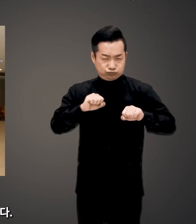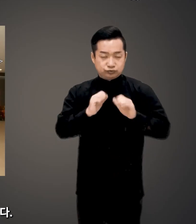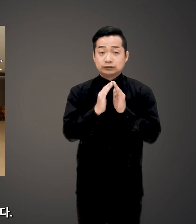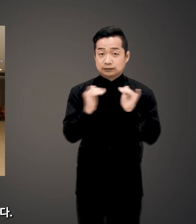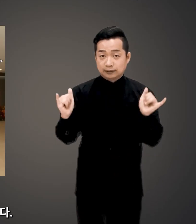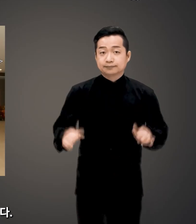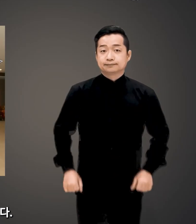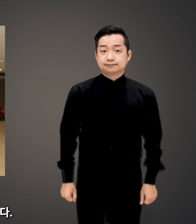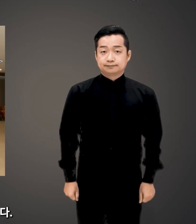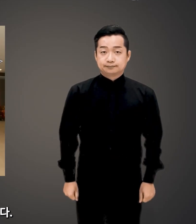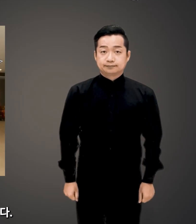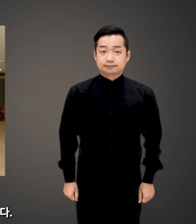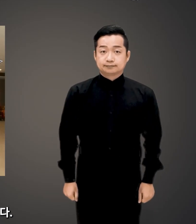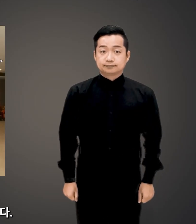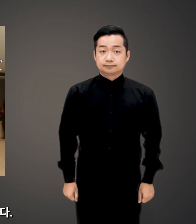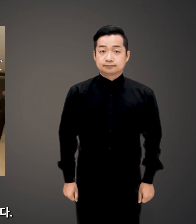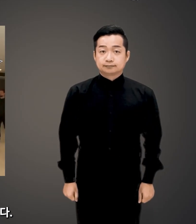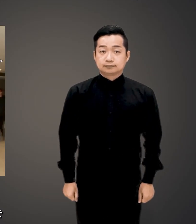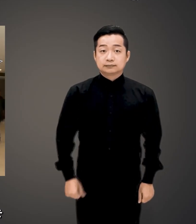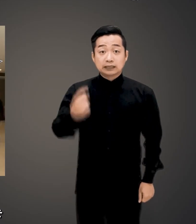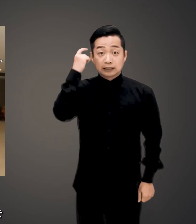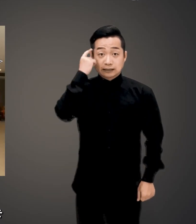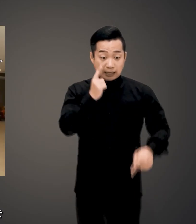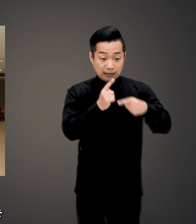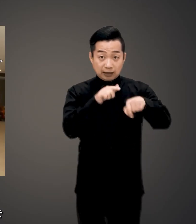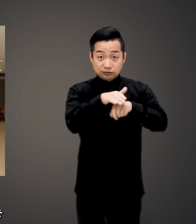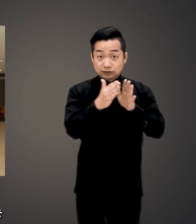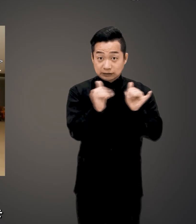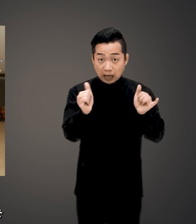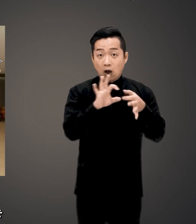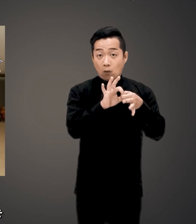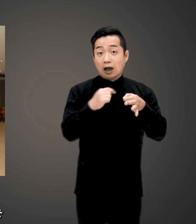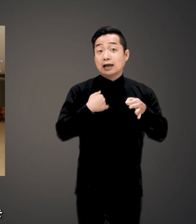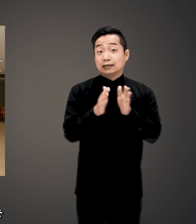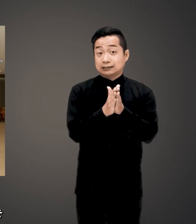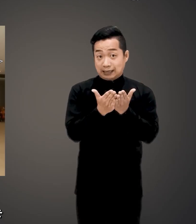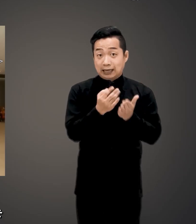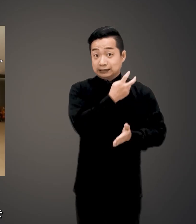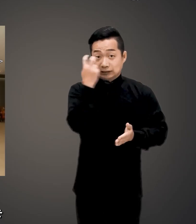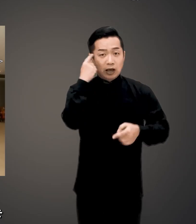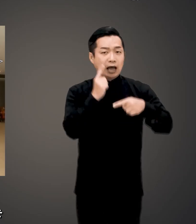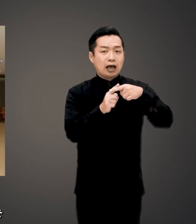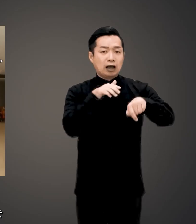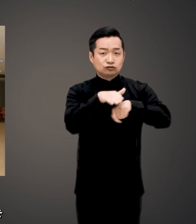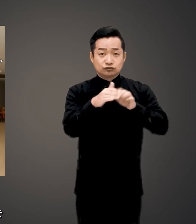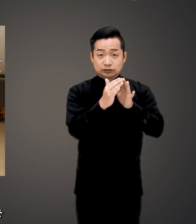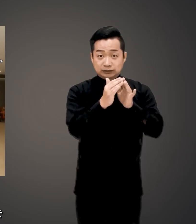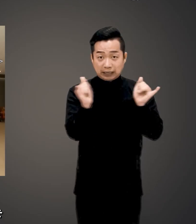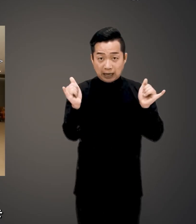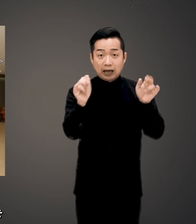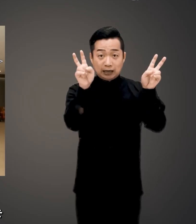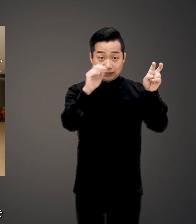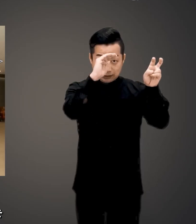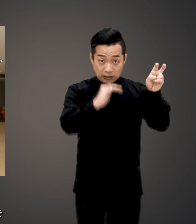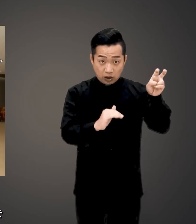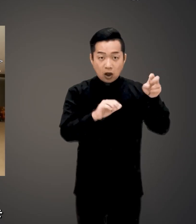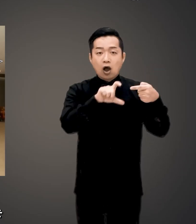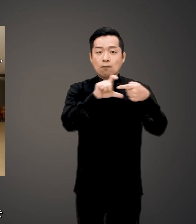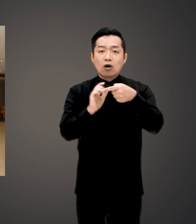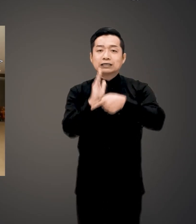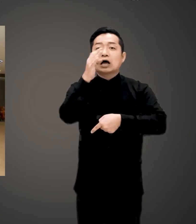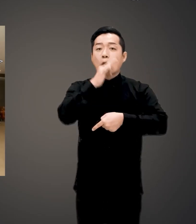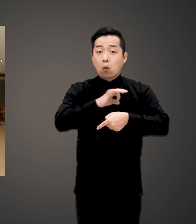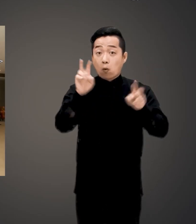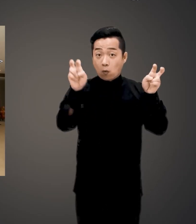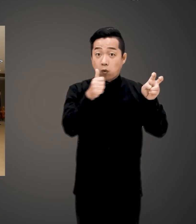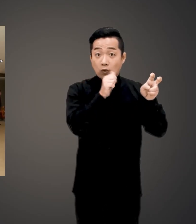glauben, die von sich selbst überzeugt sind. Es gibt dazu einen Begriff, Above Average Effekt. Also übersetzt, man hält sich für